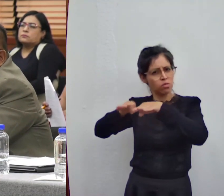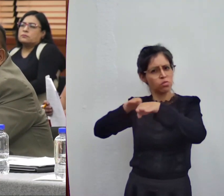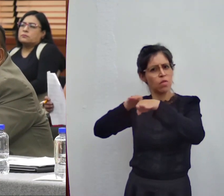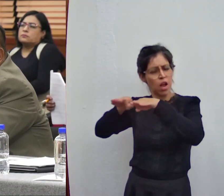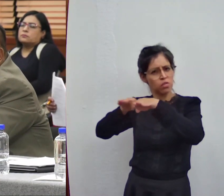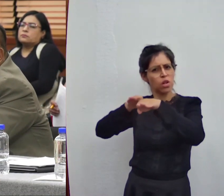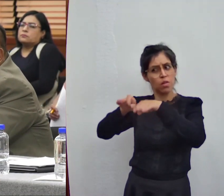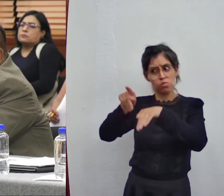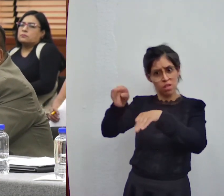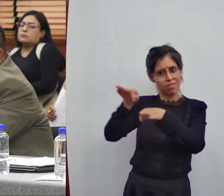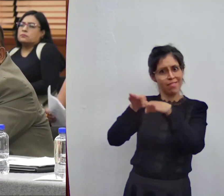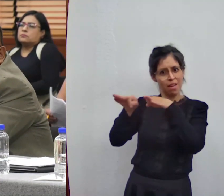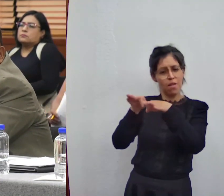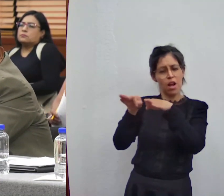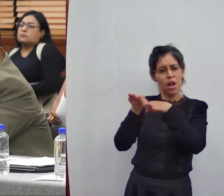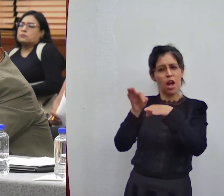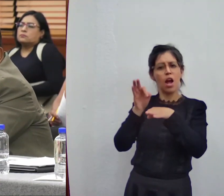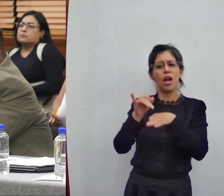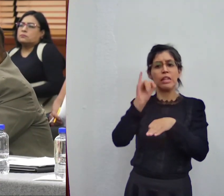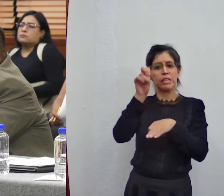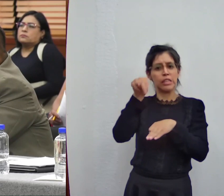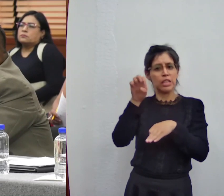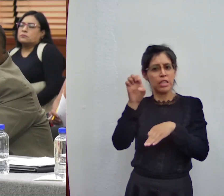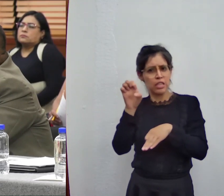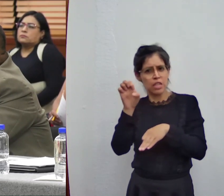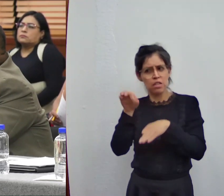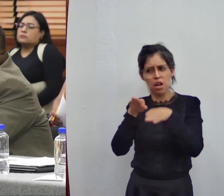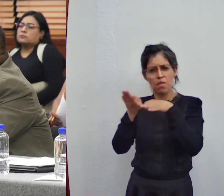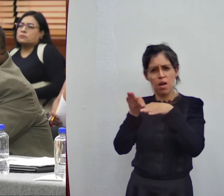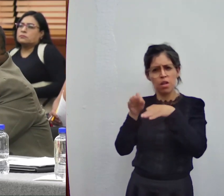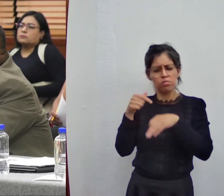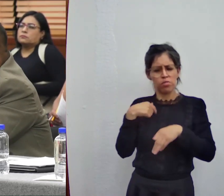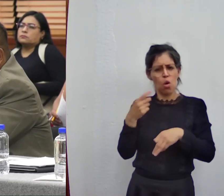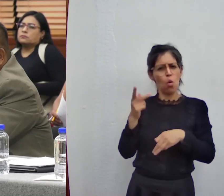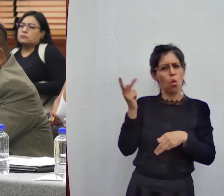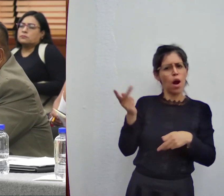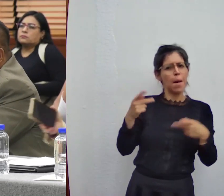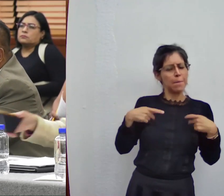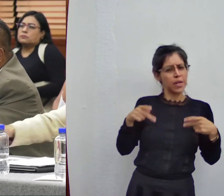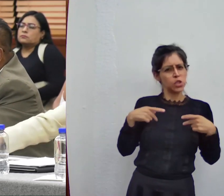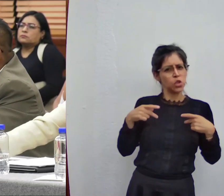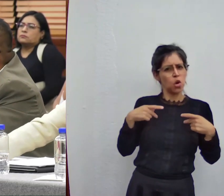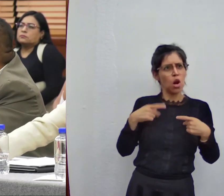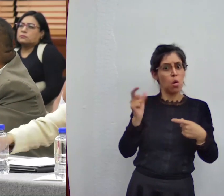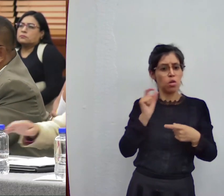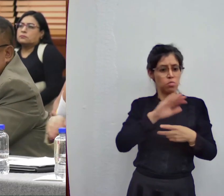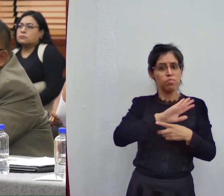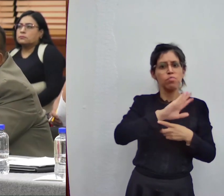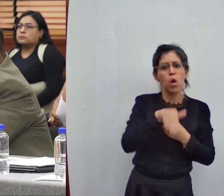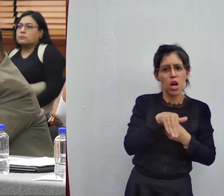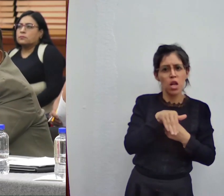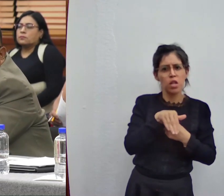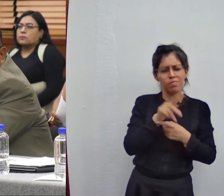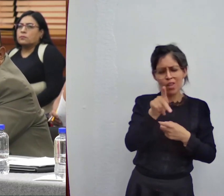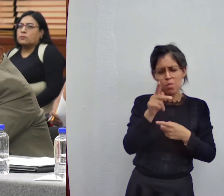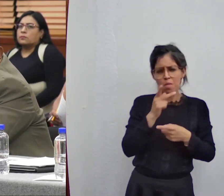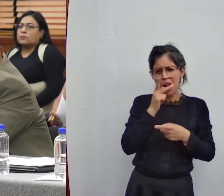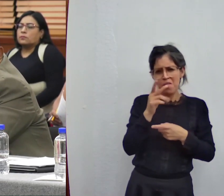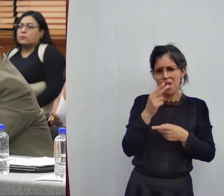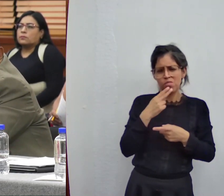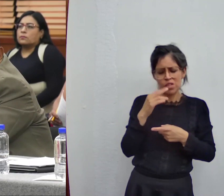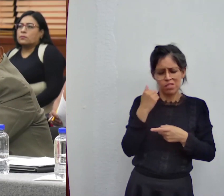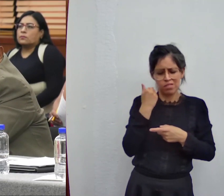ejemplo trabaja el INE, cuando una persona trasciende, fallece, o la palabra que quieran